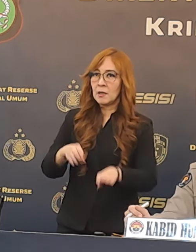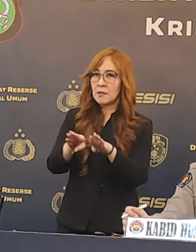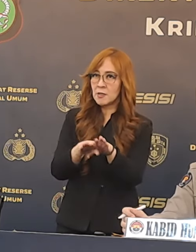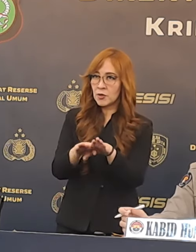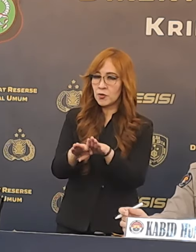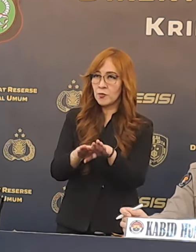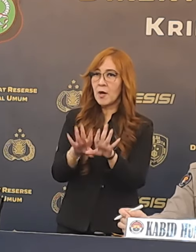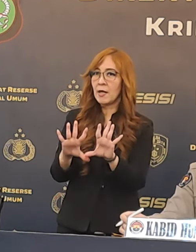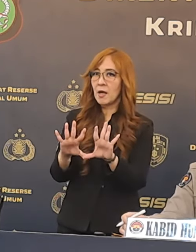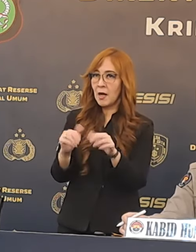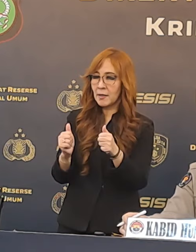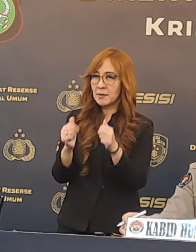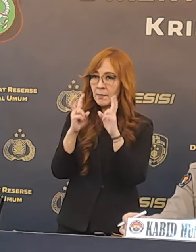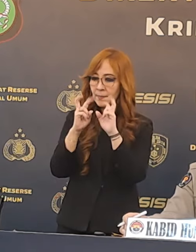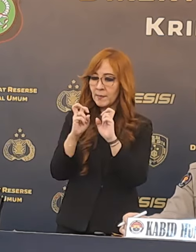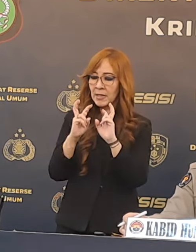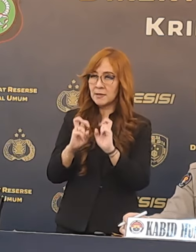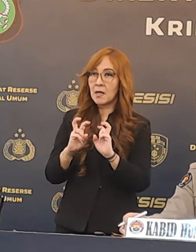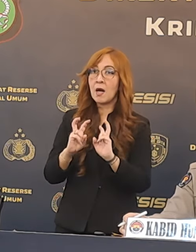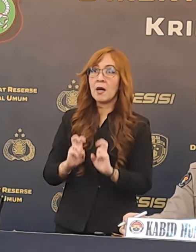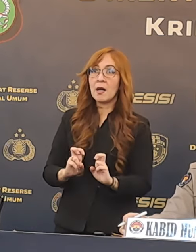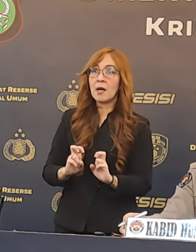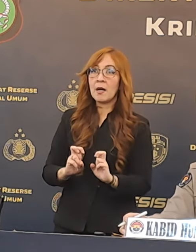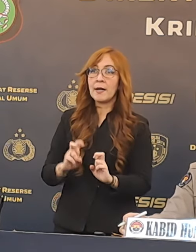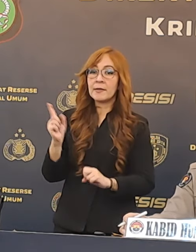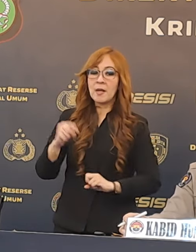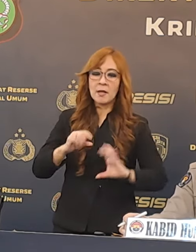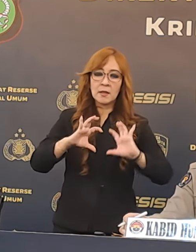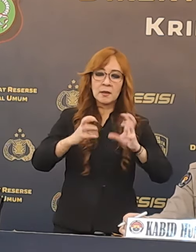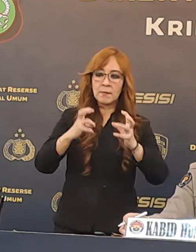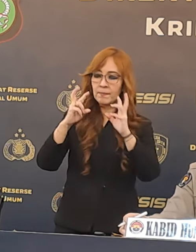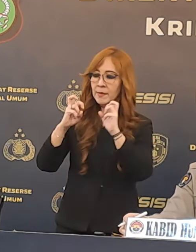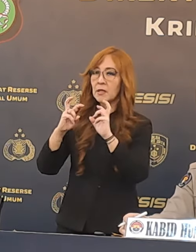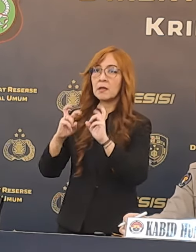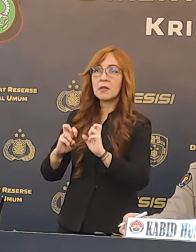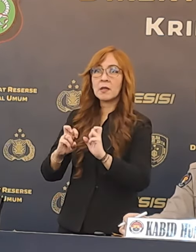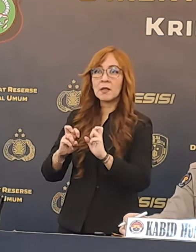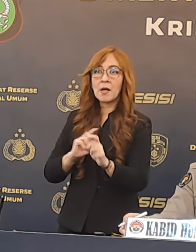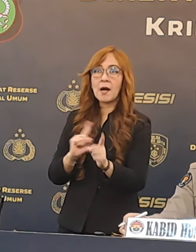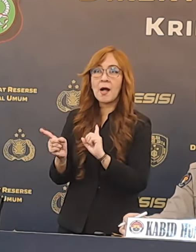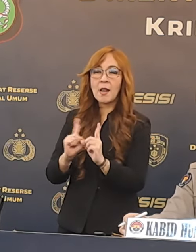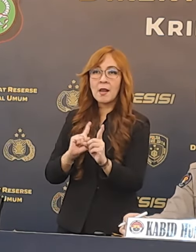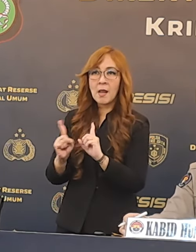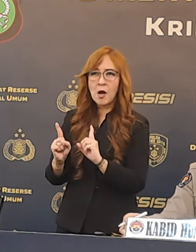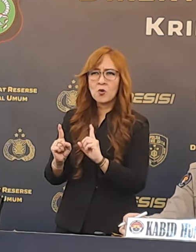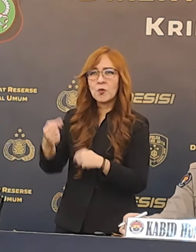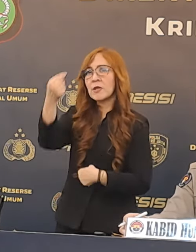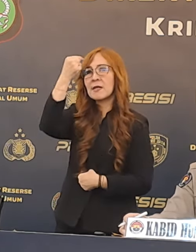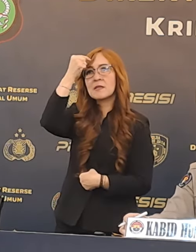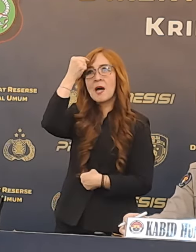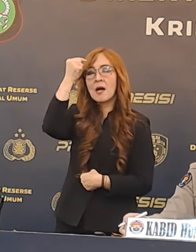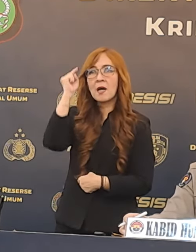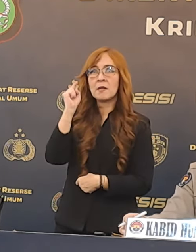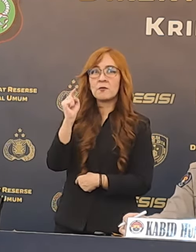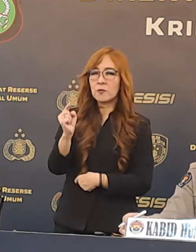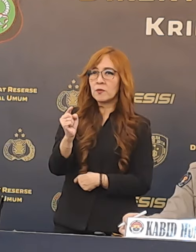Berdasarkan hasil pemeriksaan yang dilakukan oleh tim penyidik bahwa si tersangka